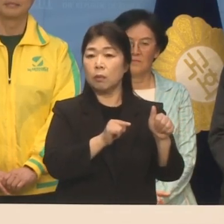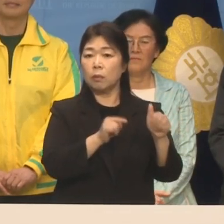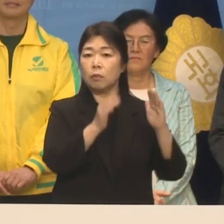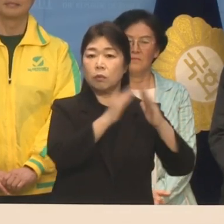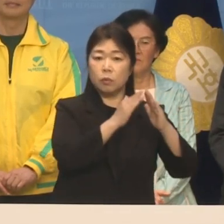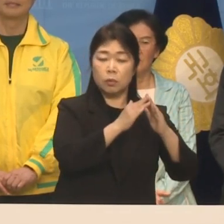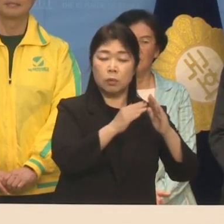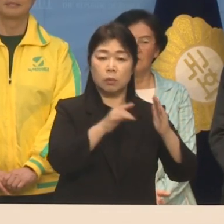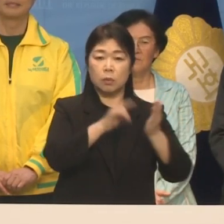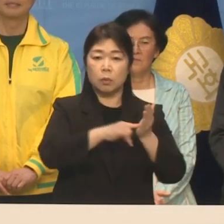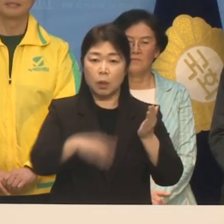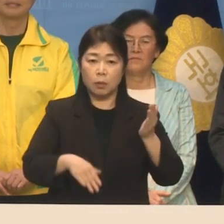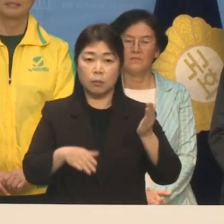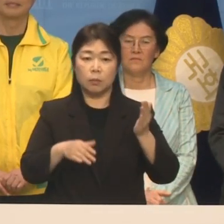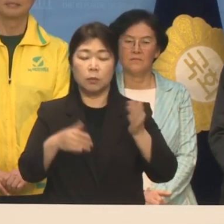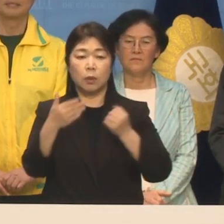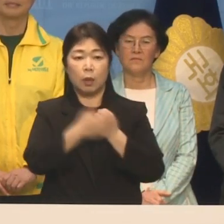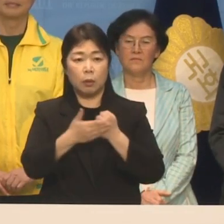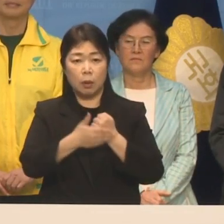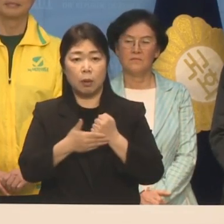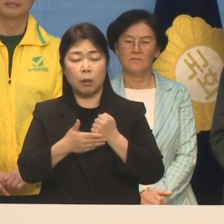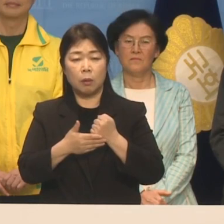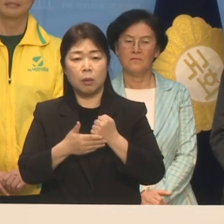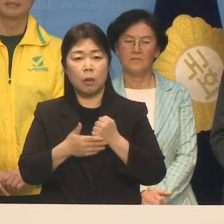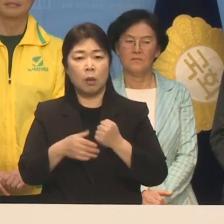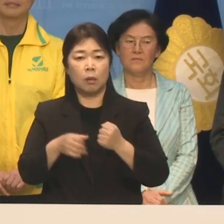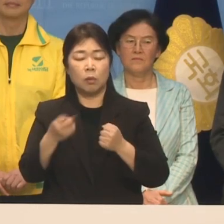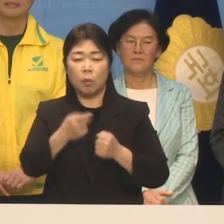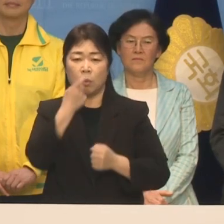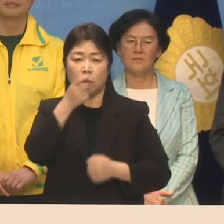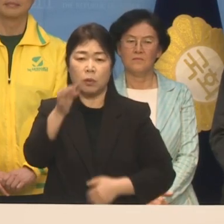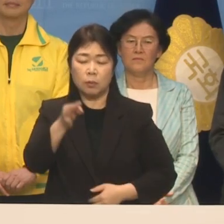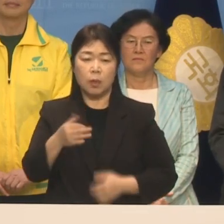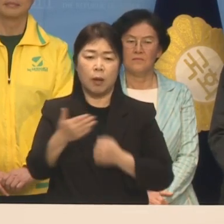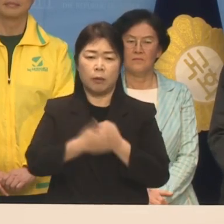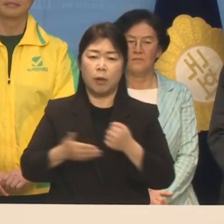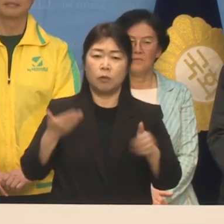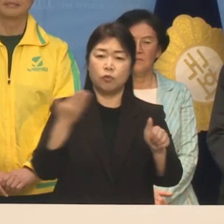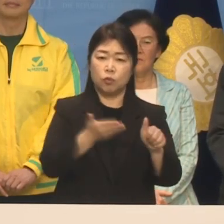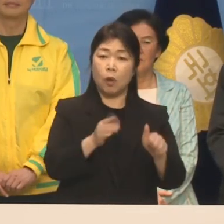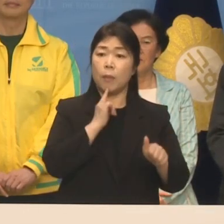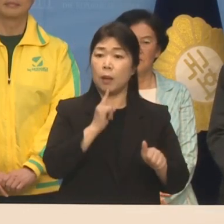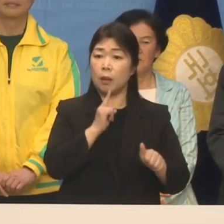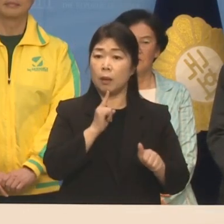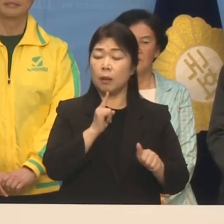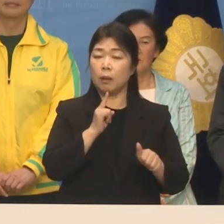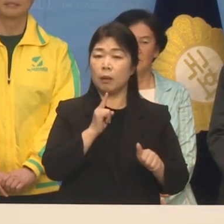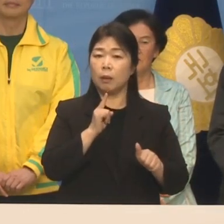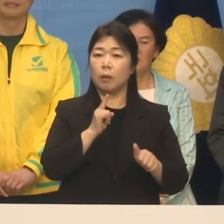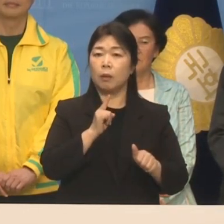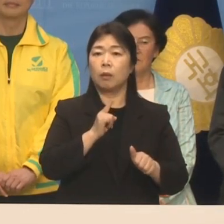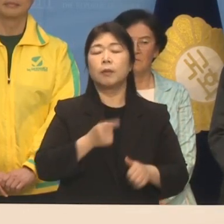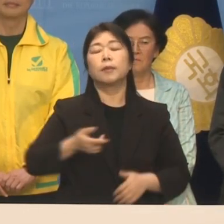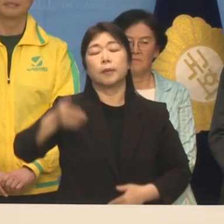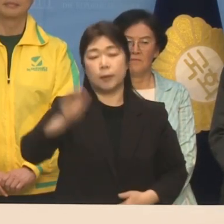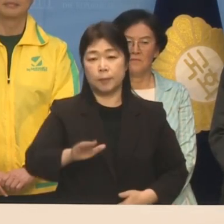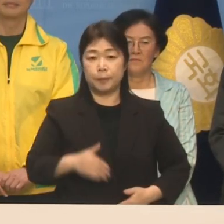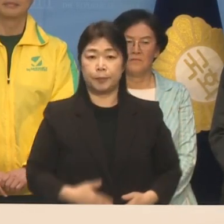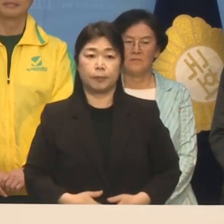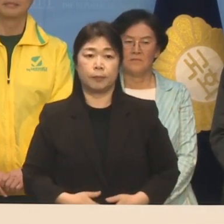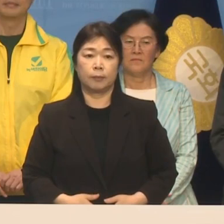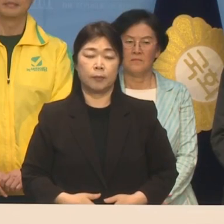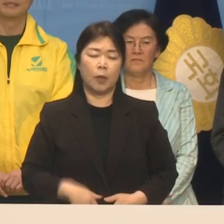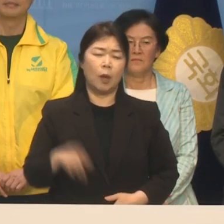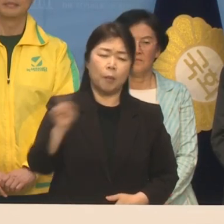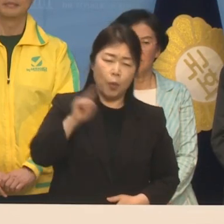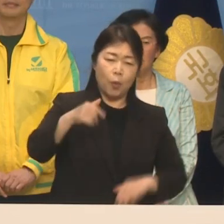주거와 세금에 있어서의 혜택 그리고 등록금의 혜택 등을 부여하겠다라고 하는 정책들입니다. 그런데 이런